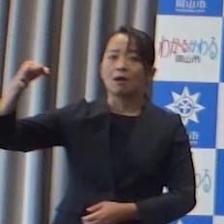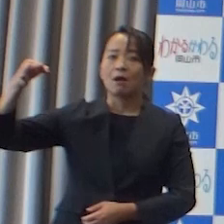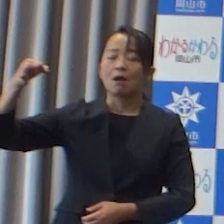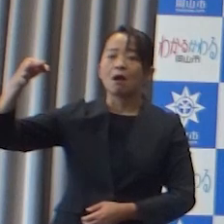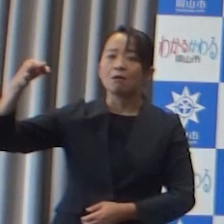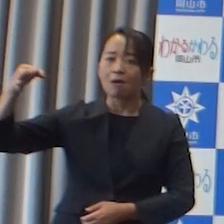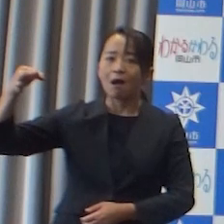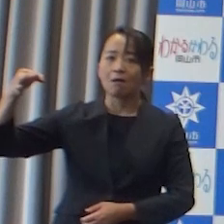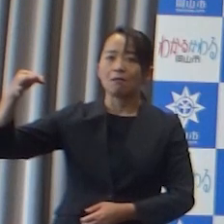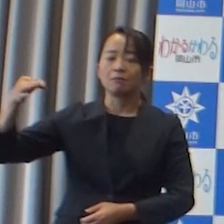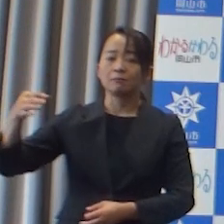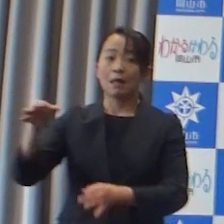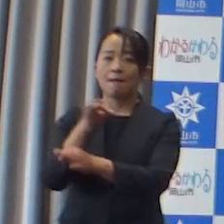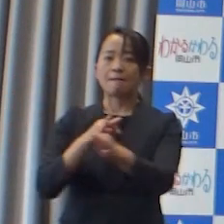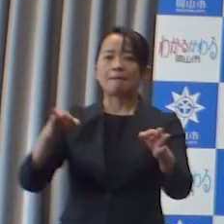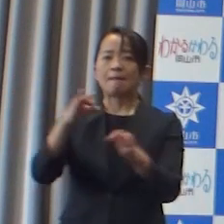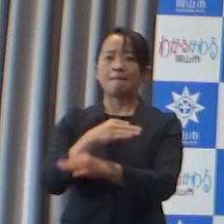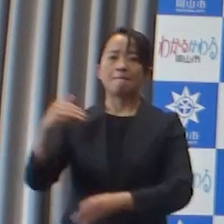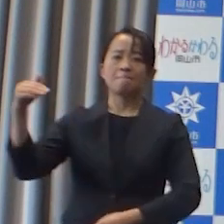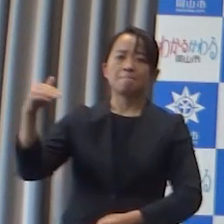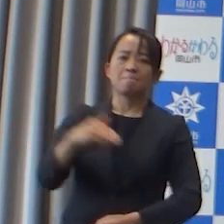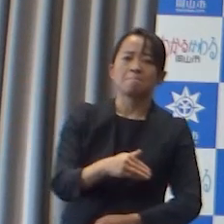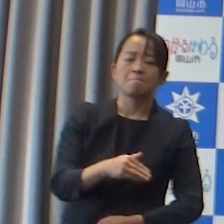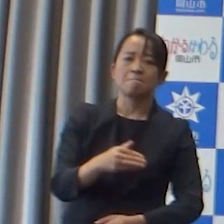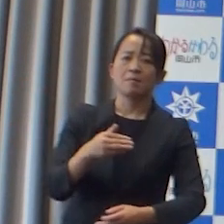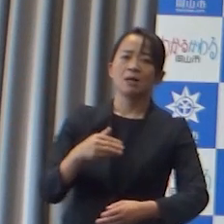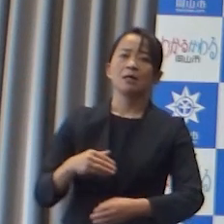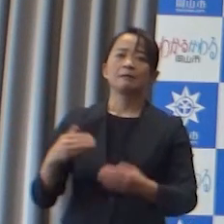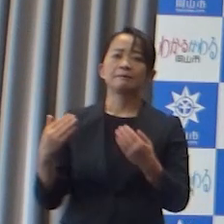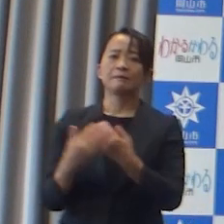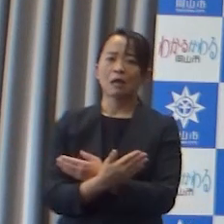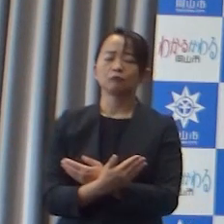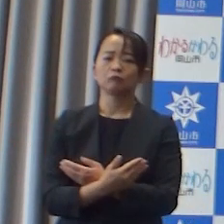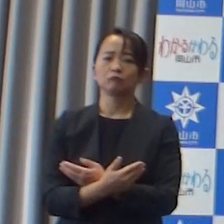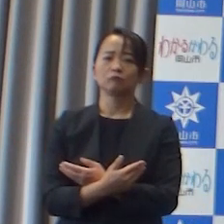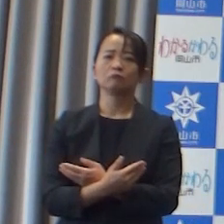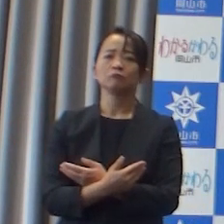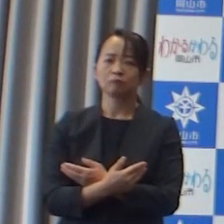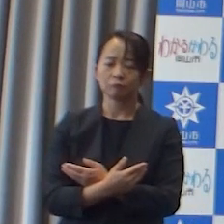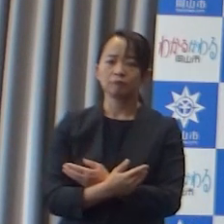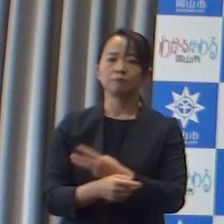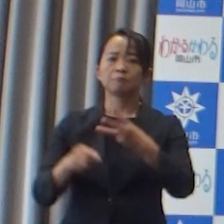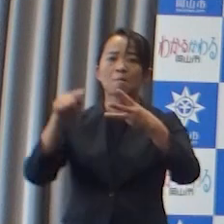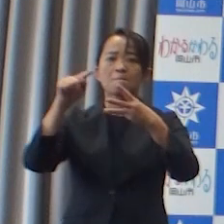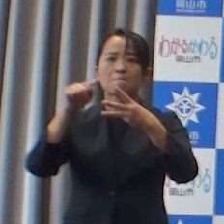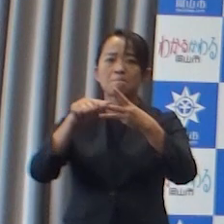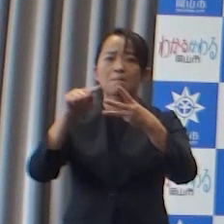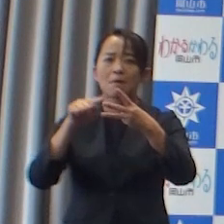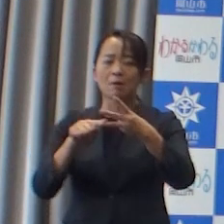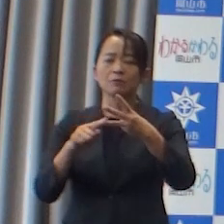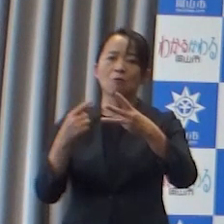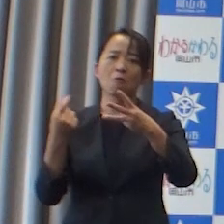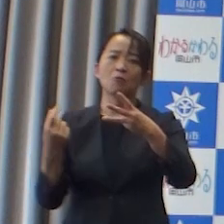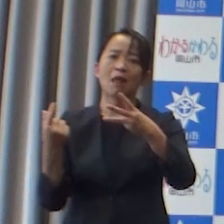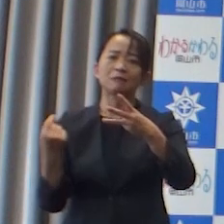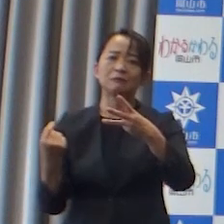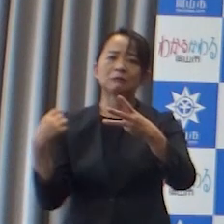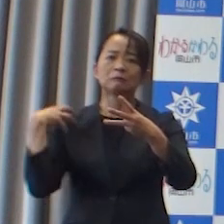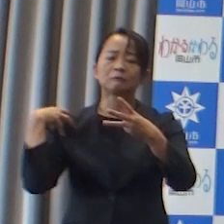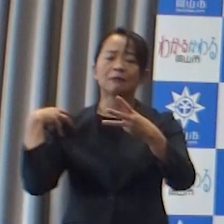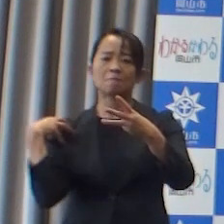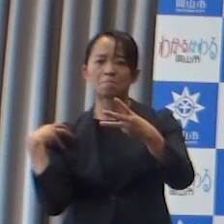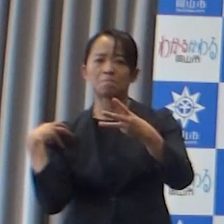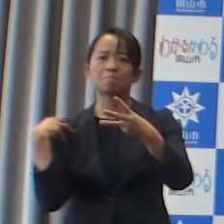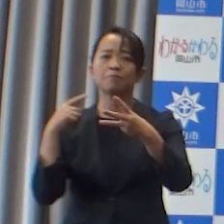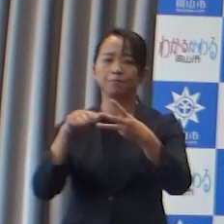が経営を圧迫していることについては一般の低圧契約や高圧契約の事業者と同様であります